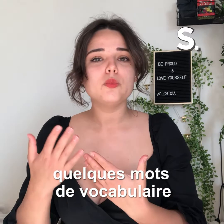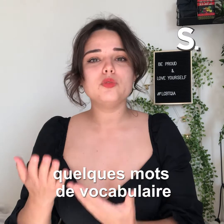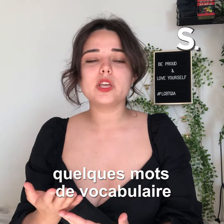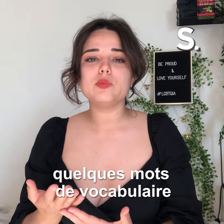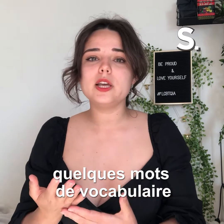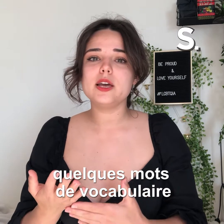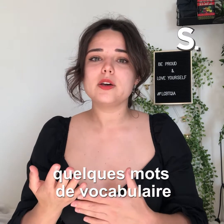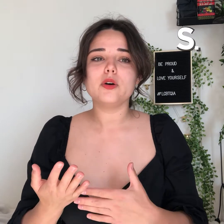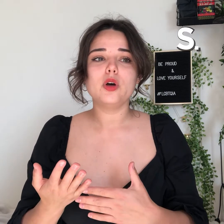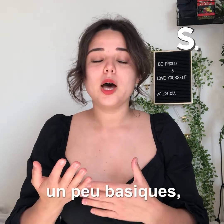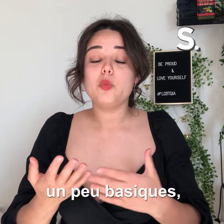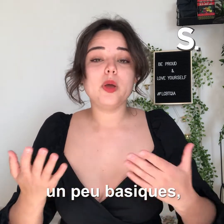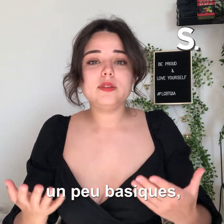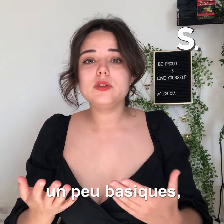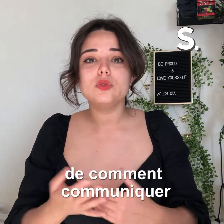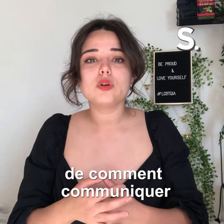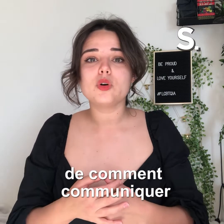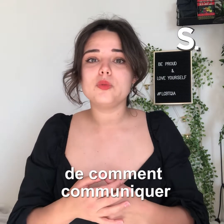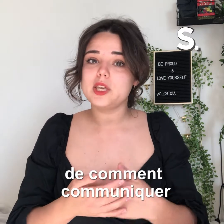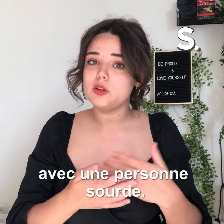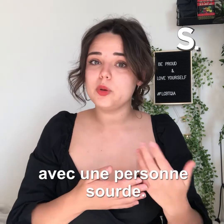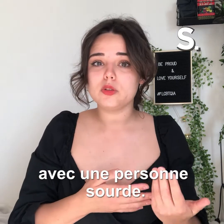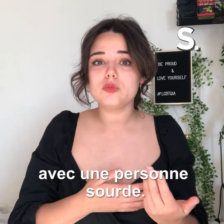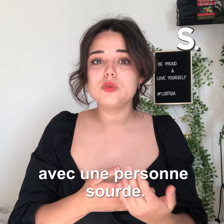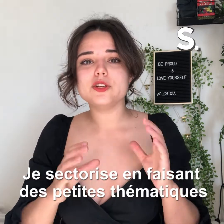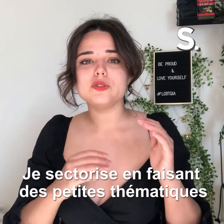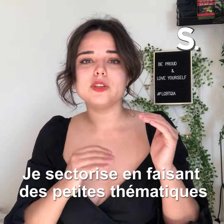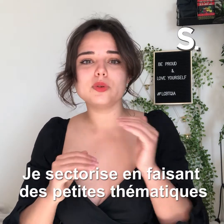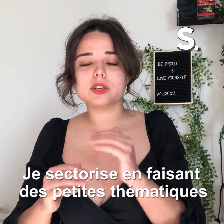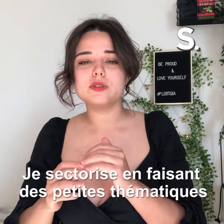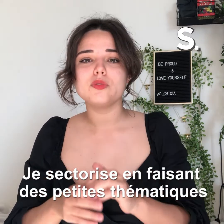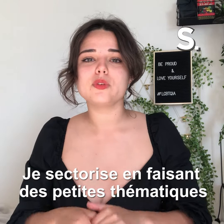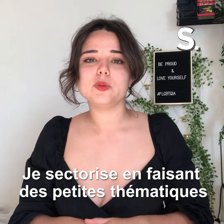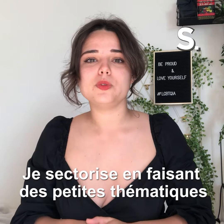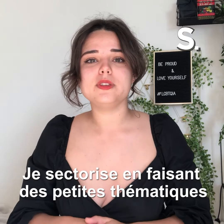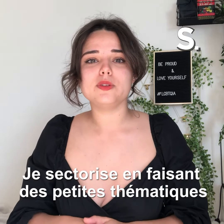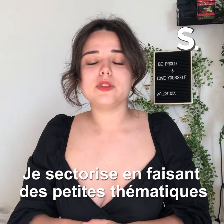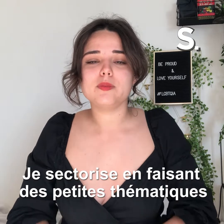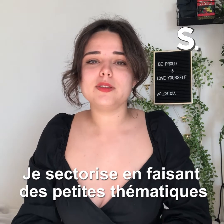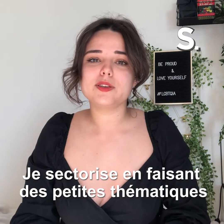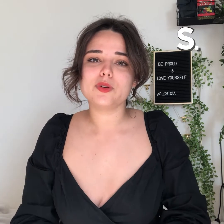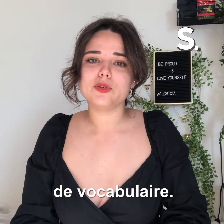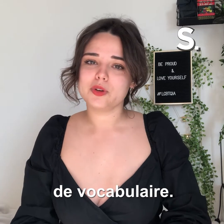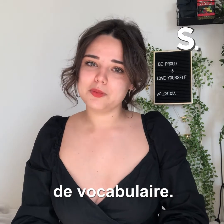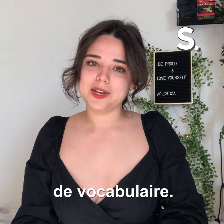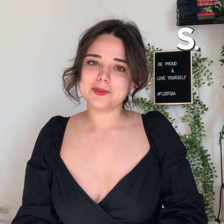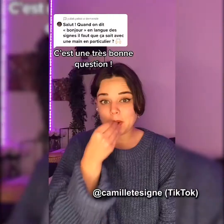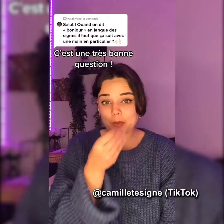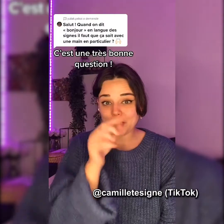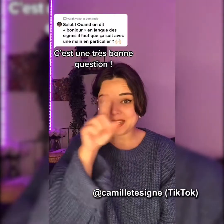mots de vocabulaire un peu basiques, de comment communiquer avec une personne sourde, et je sectorise en faisant des petites thématiques de vocabulaire. C'est une